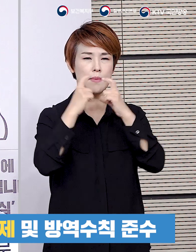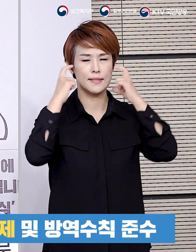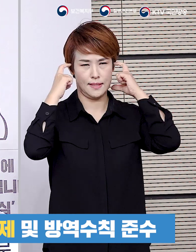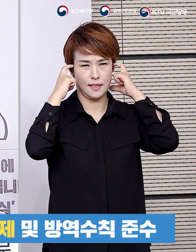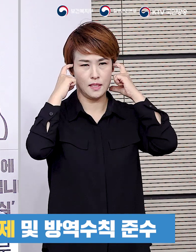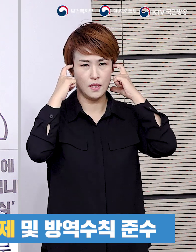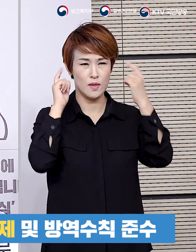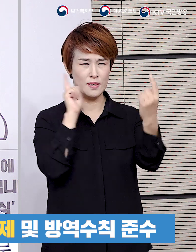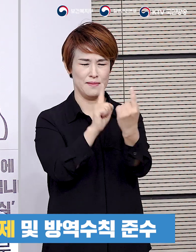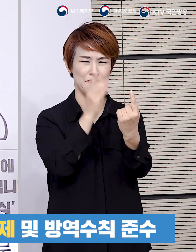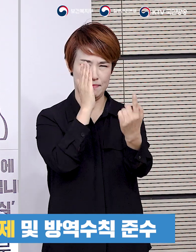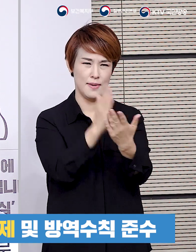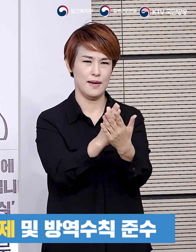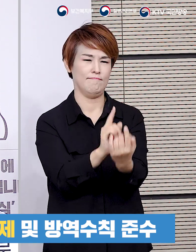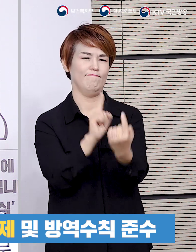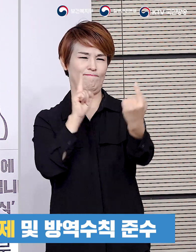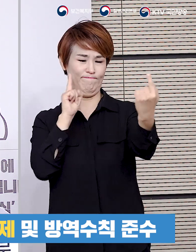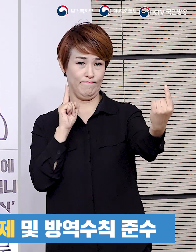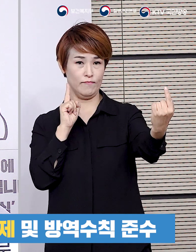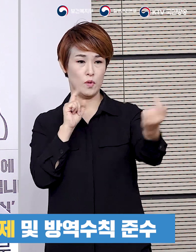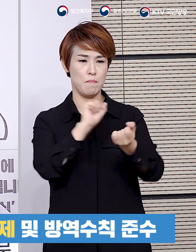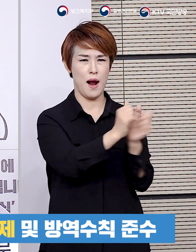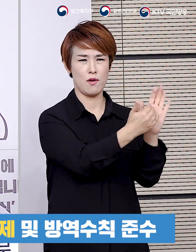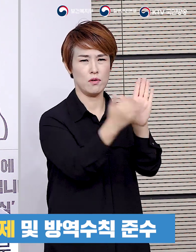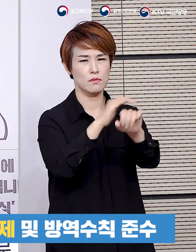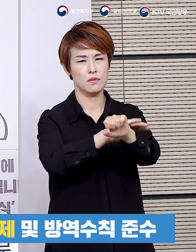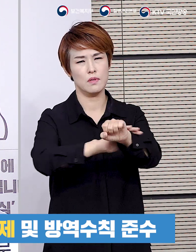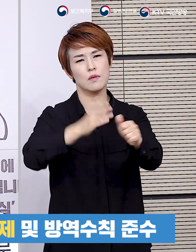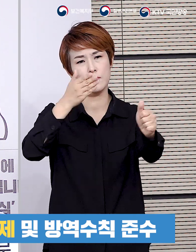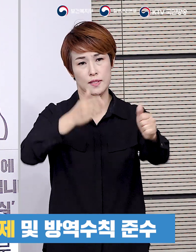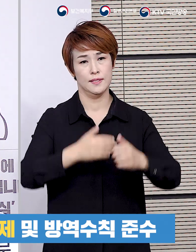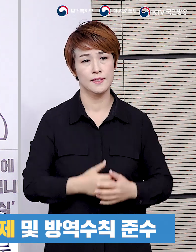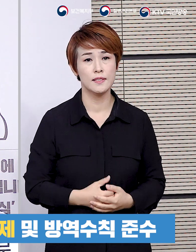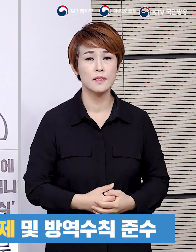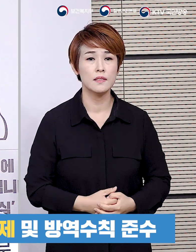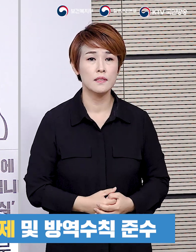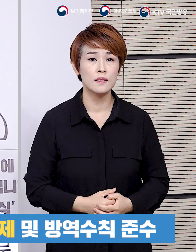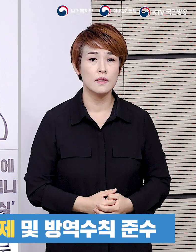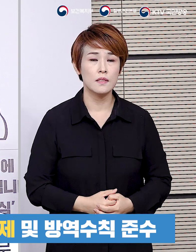두기 등 방역 수칙을 철저히 지켜주시기 바랍니다.